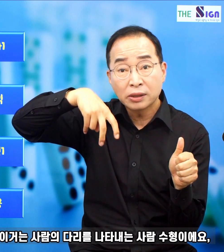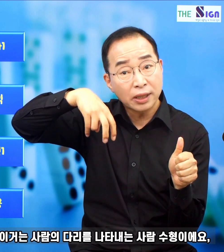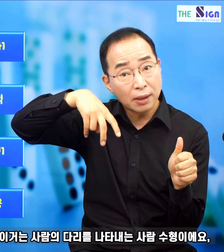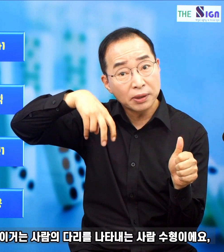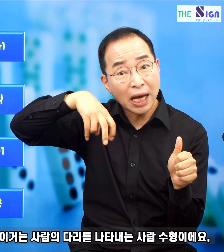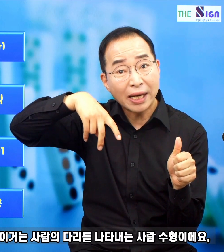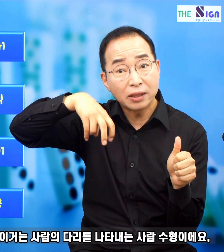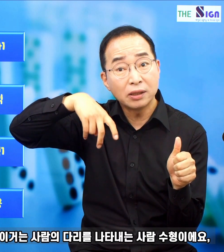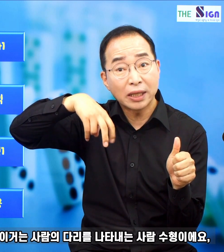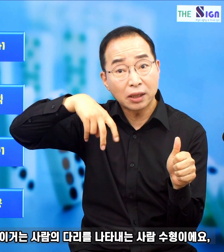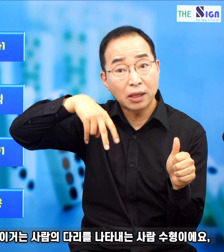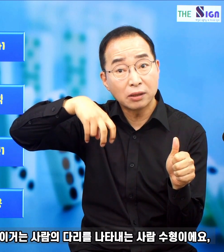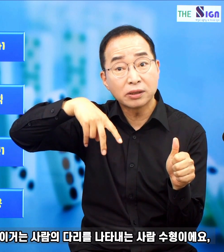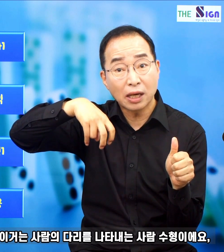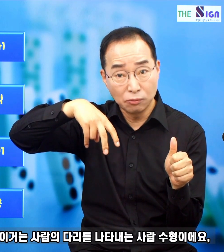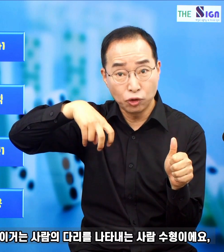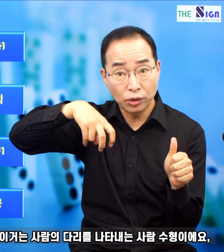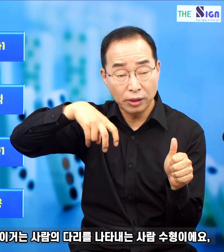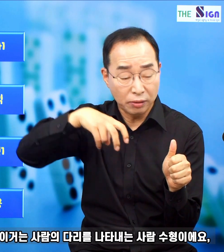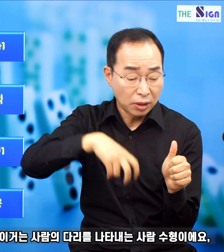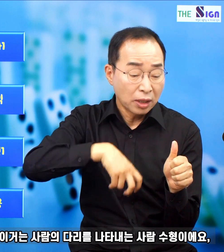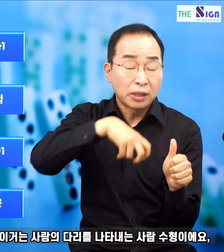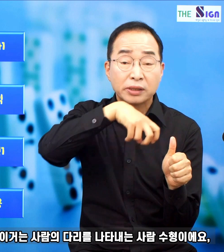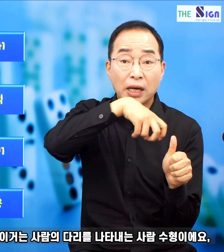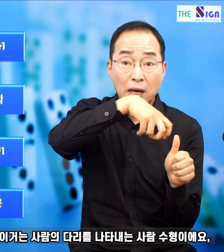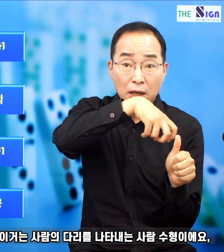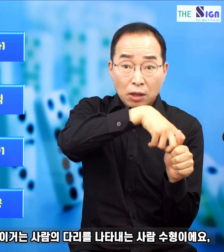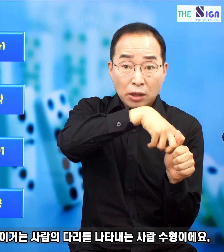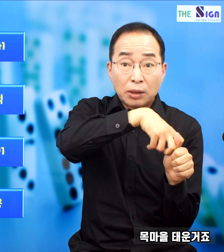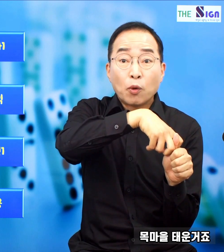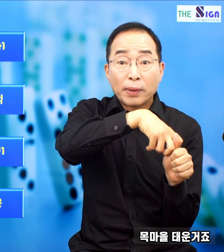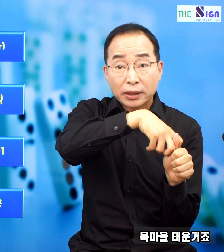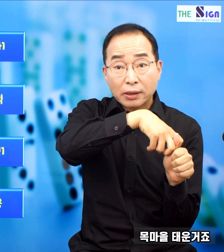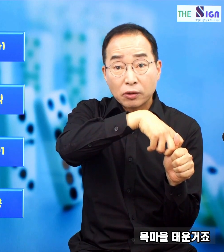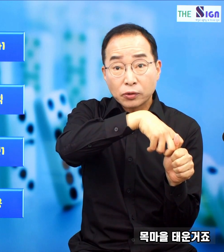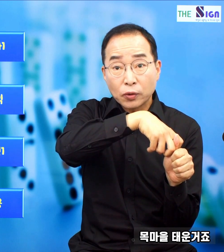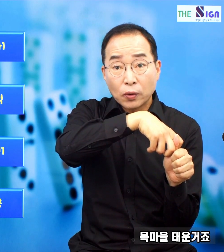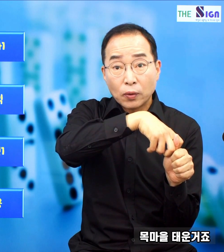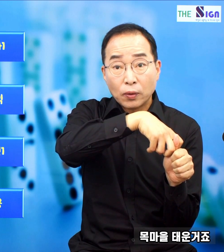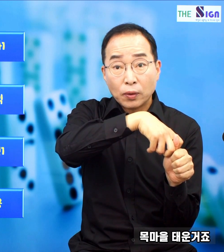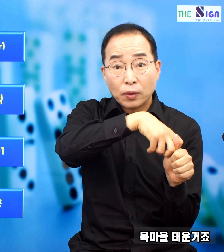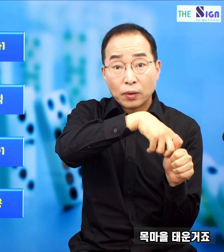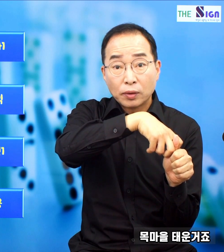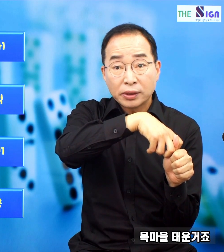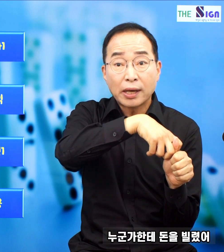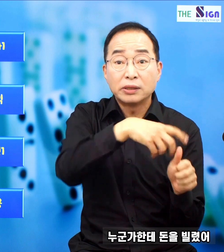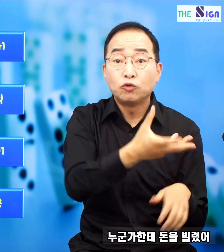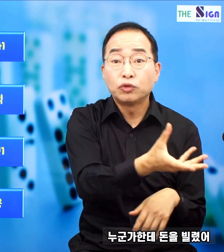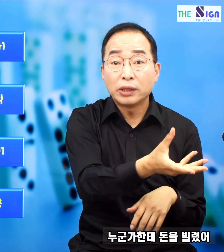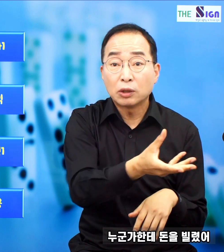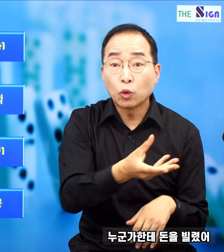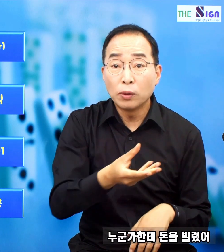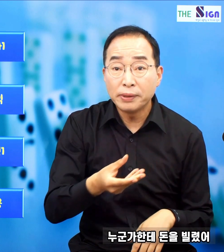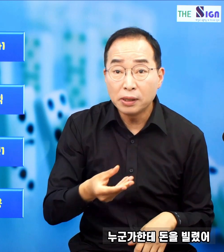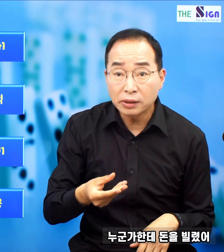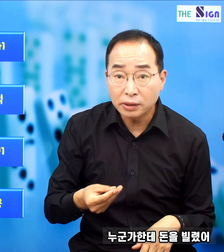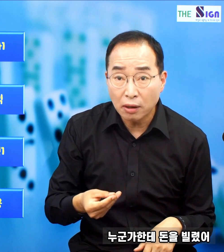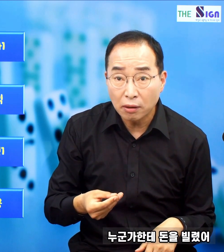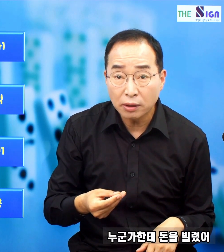사람의 다리를 나타내는 사람 수형이에요. 자, 이게 못마타는 거죠. 자, 누구한테 돈을 빌렸어?